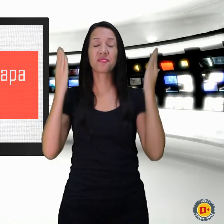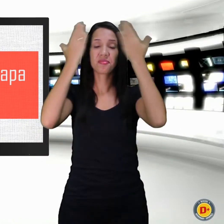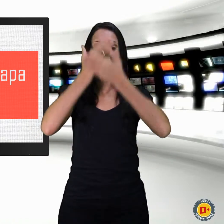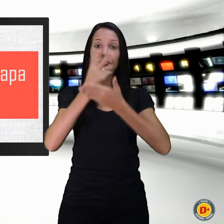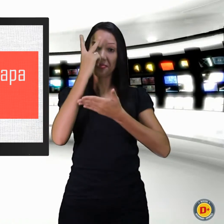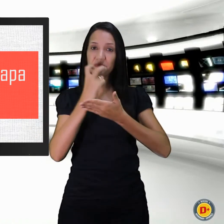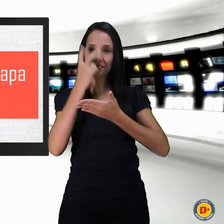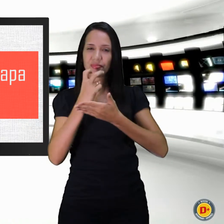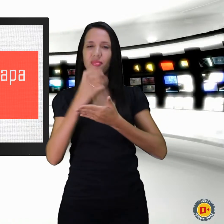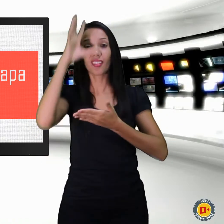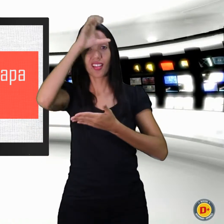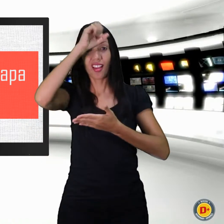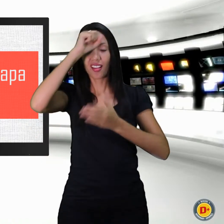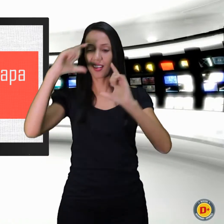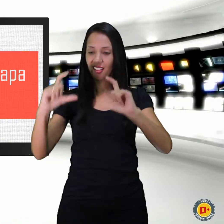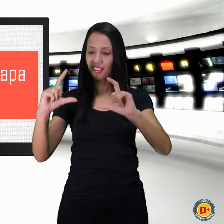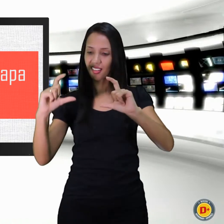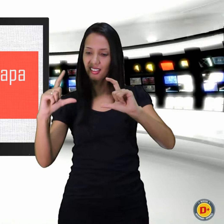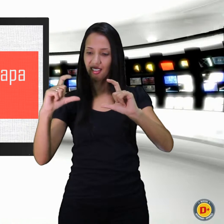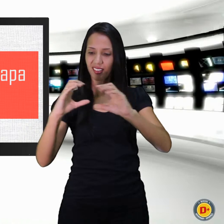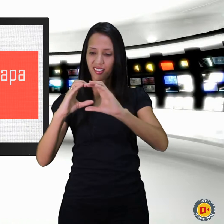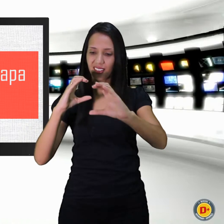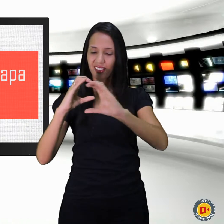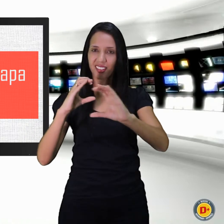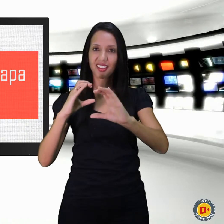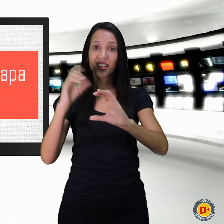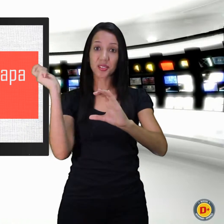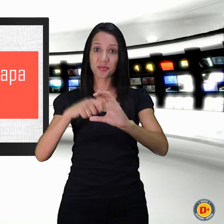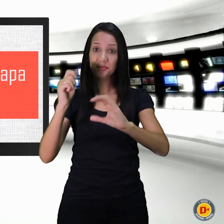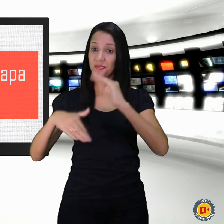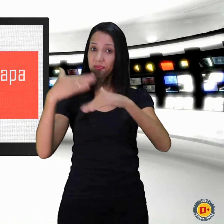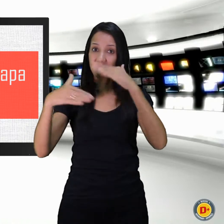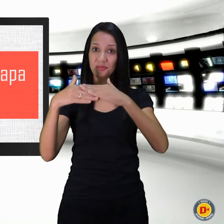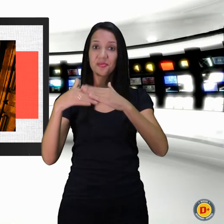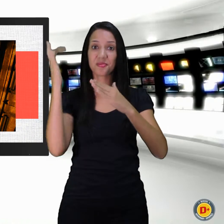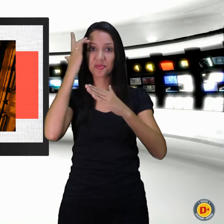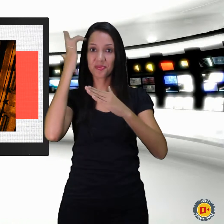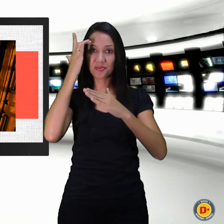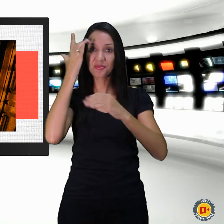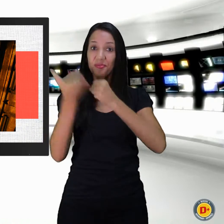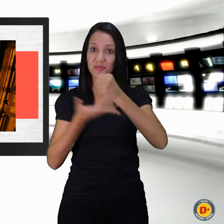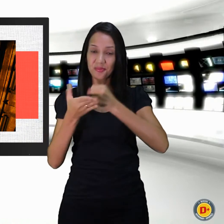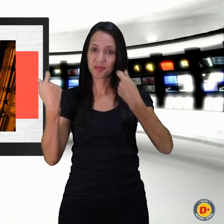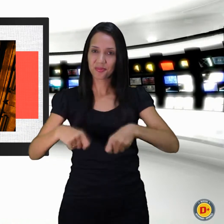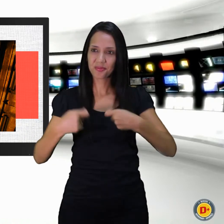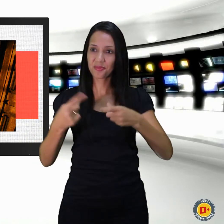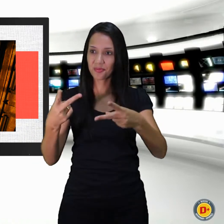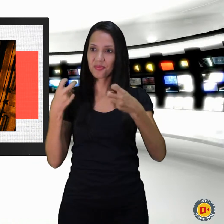a lidar com o equipamento a desenvolver as competências básicas necessárias e a perceber o espaço a